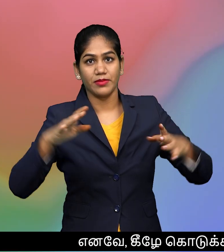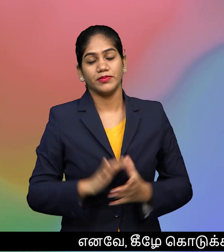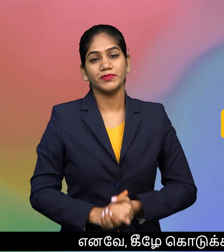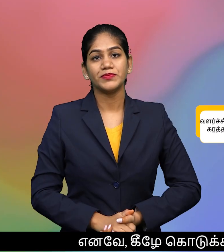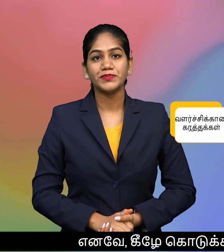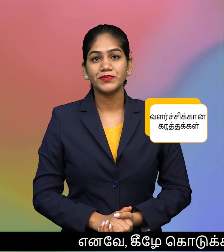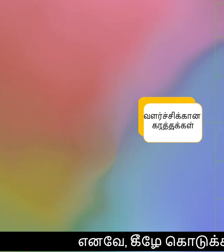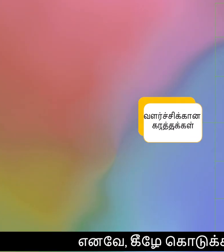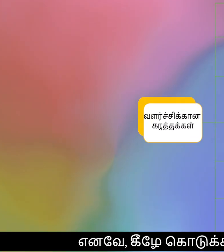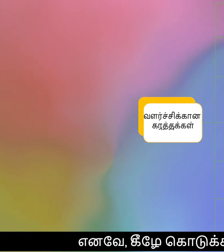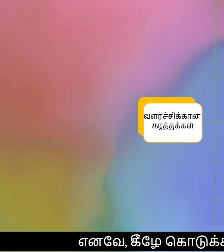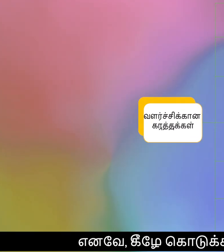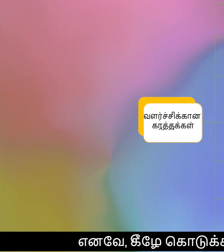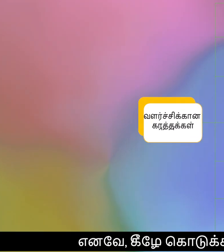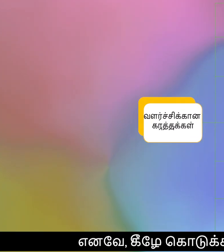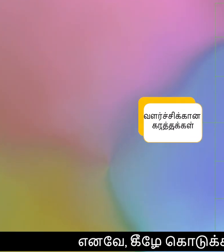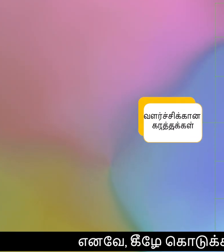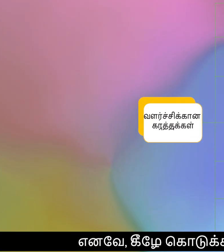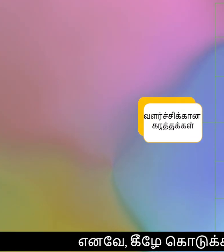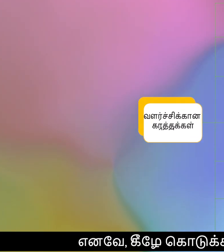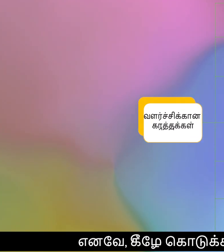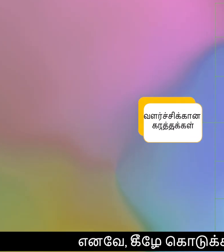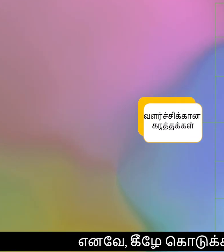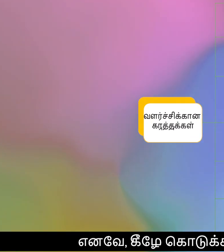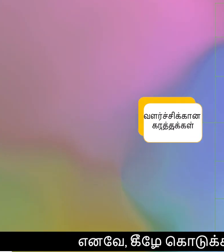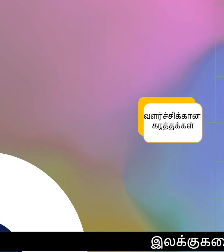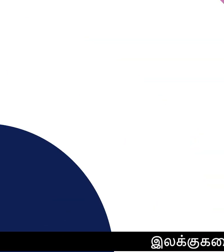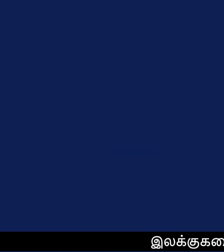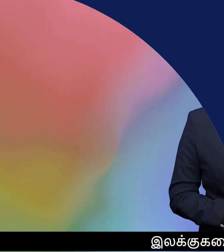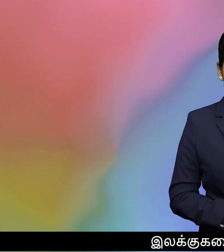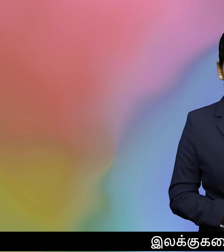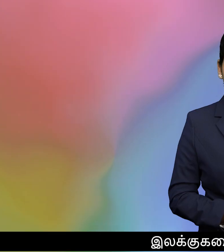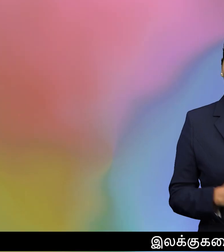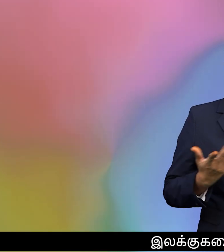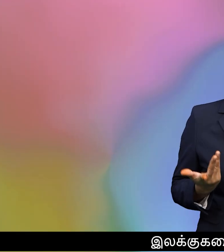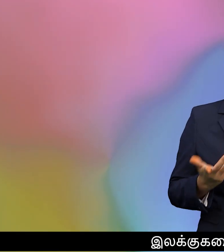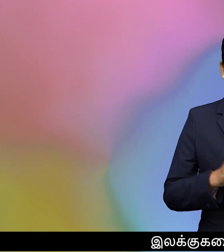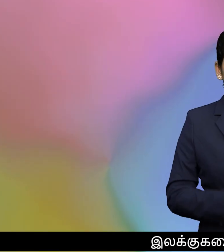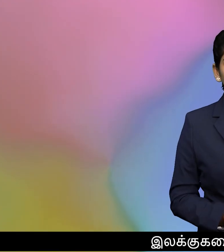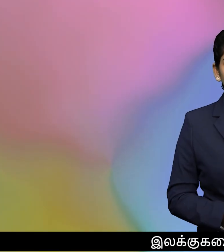எனவே கீழே கொடுக்கப்பட்டுள்ள அட்டவணை வளர்ச்சி இலக்குகளை சித்தரிக்கிறது.